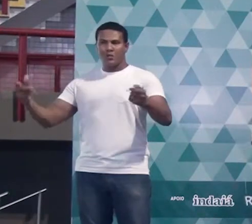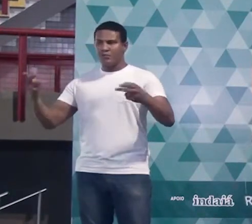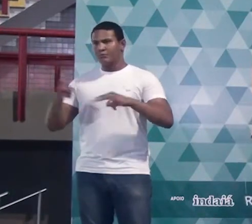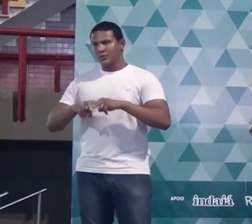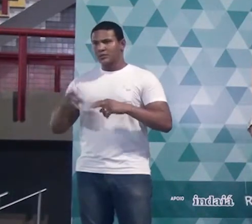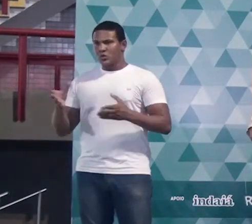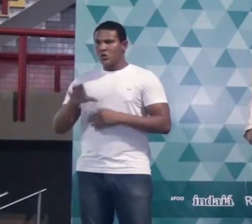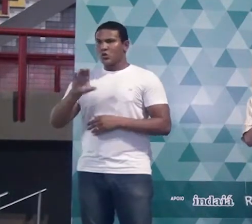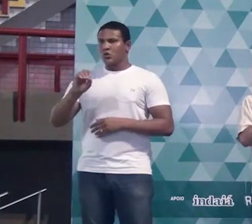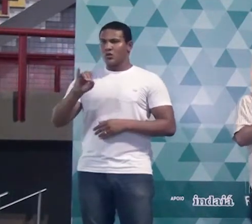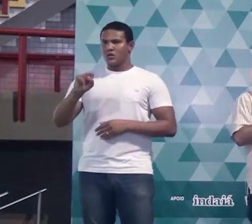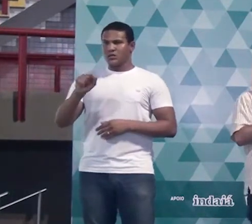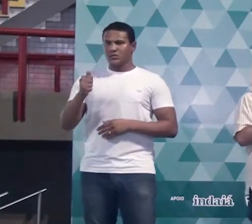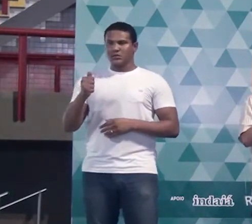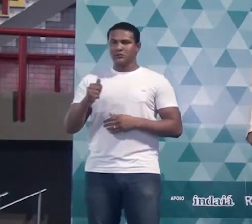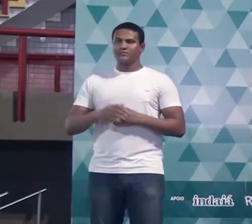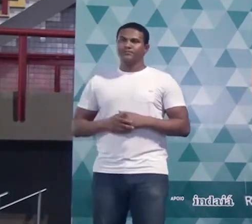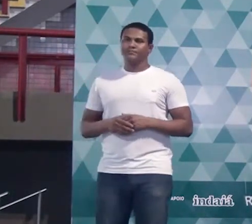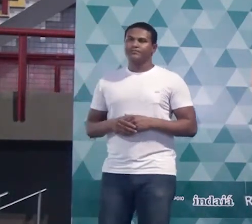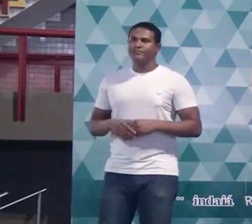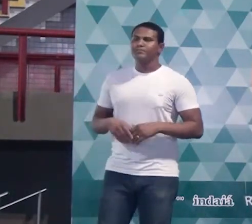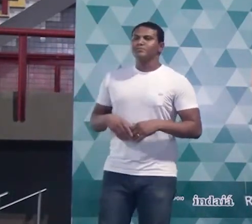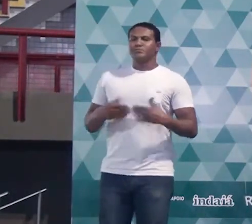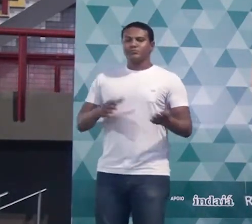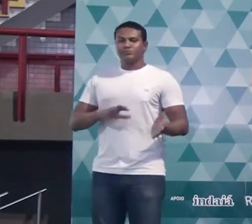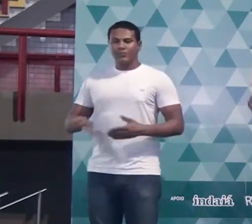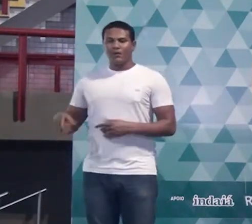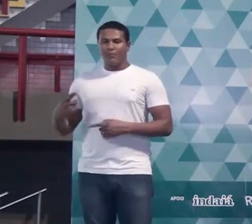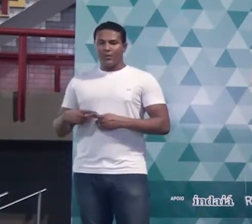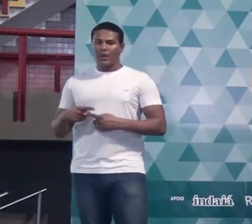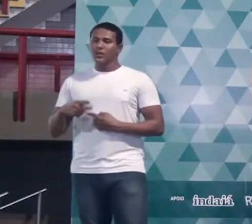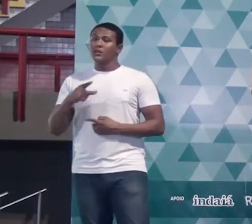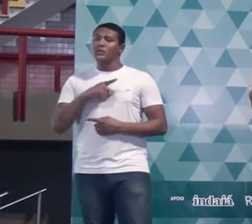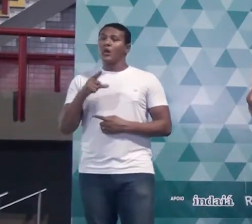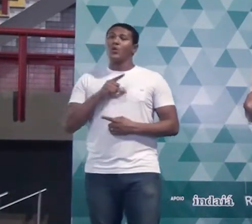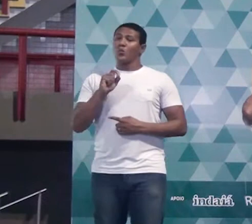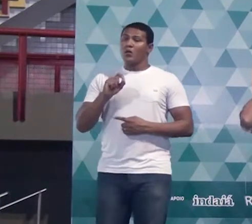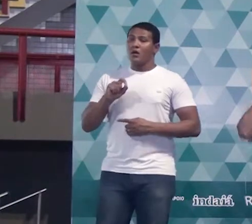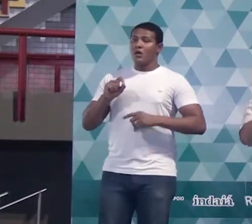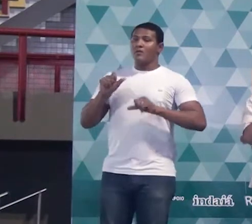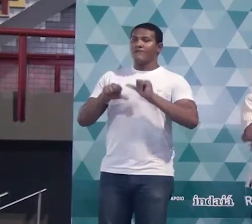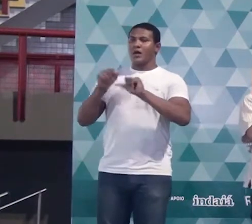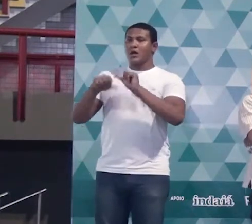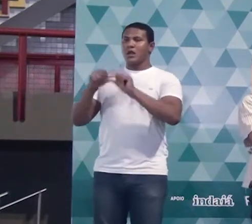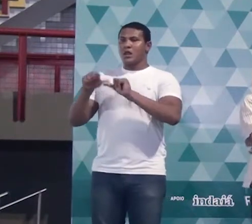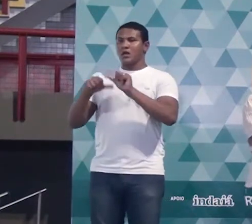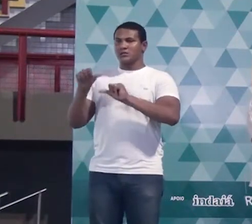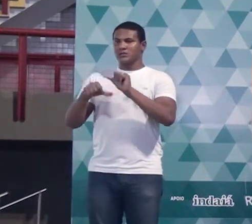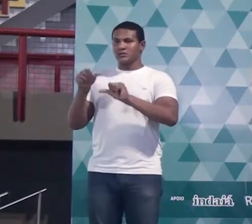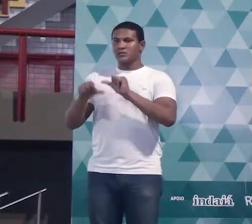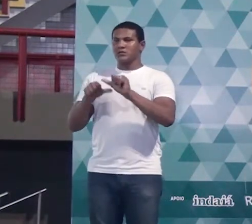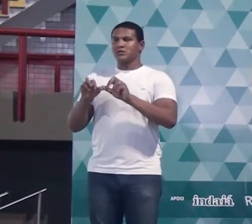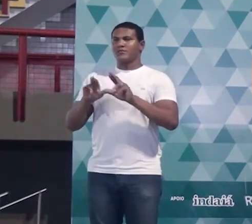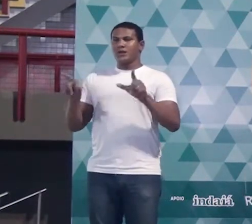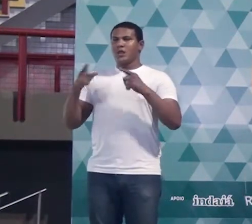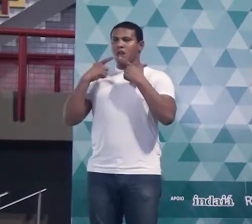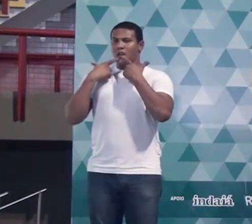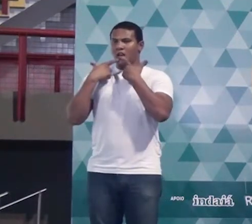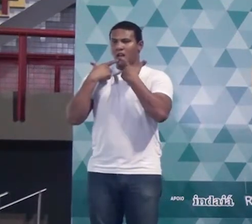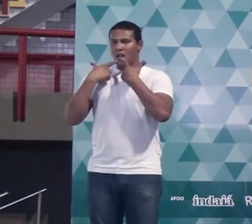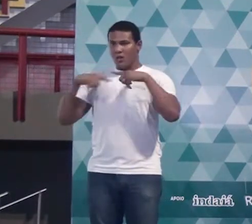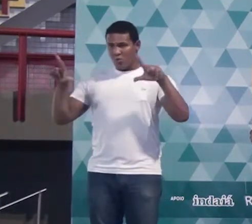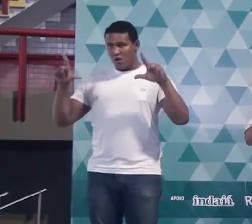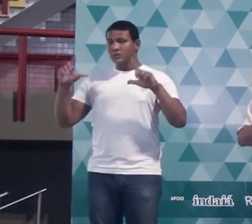aqui adiante, porque tem também a variação situacional, que é a variação de registro, variação de linguagem, a depender